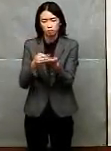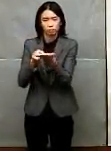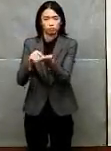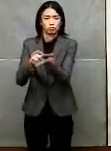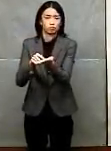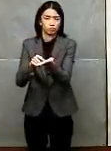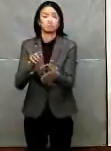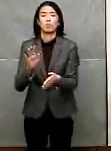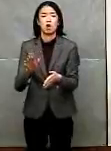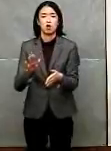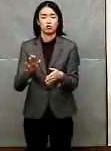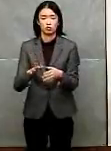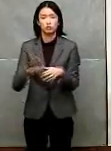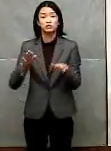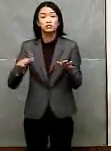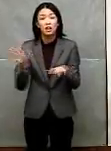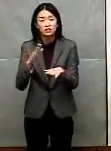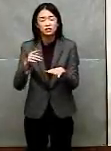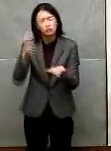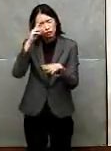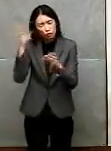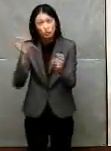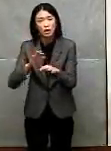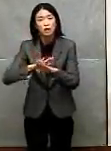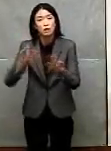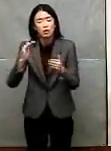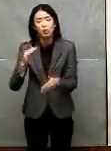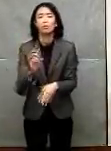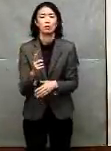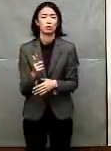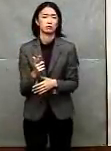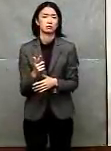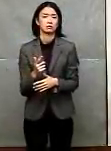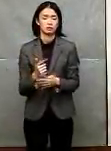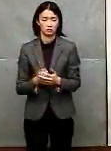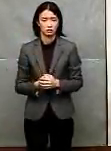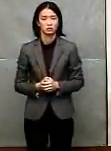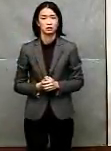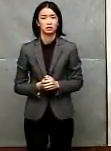のですね。だから